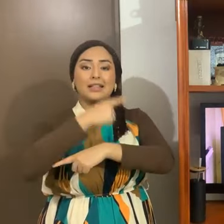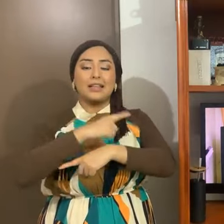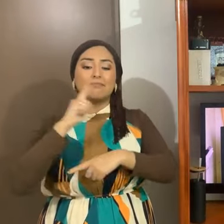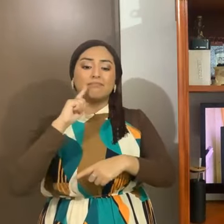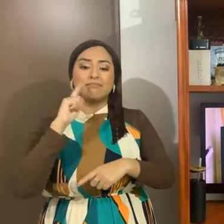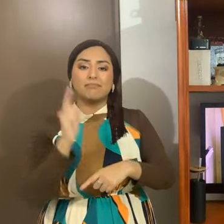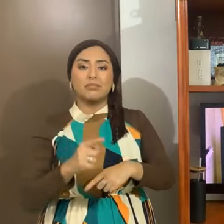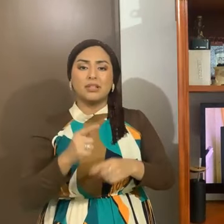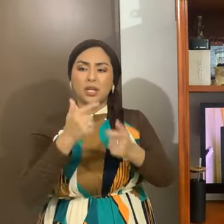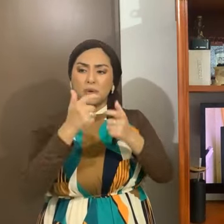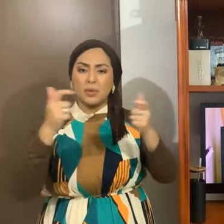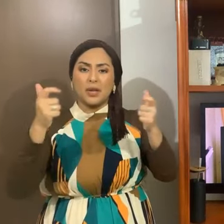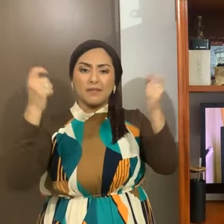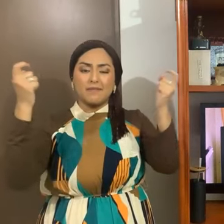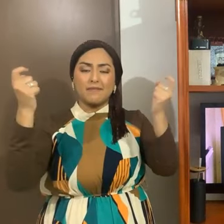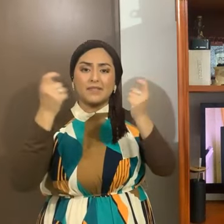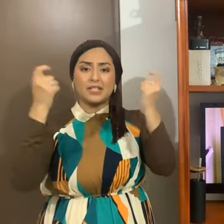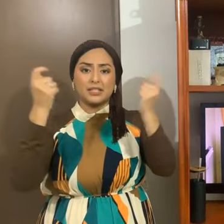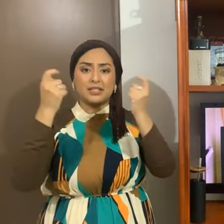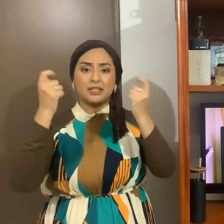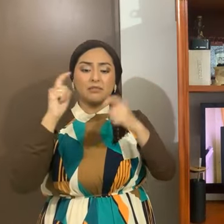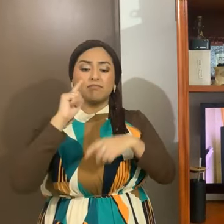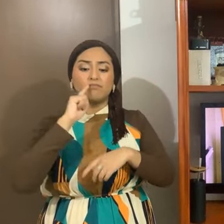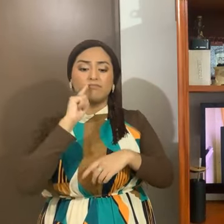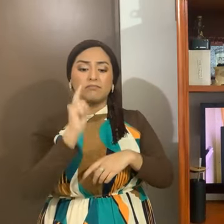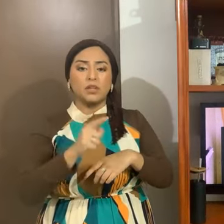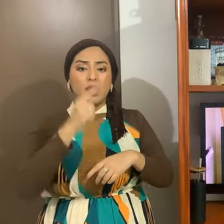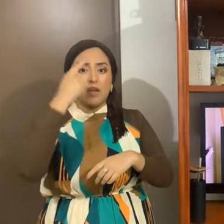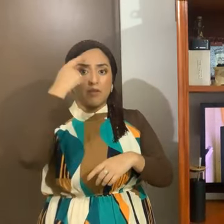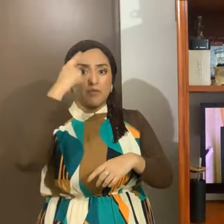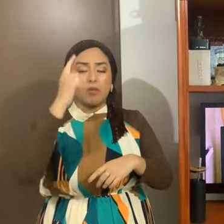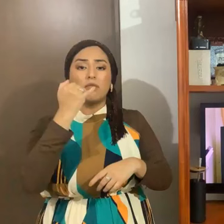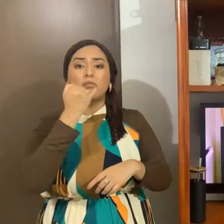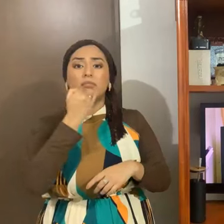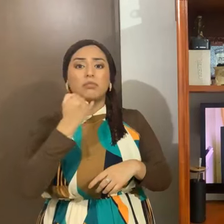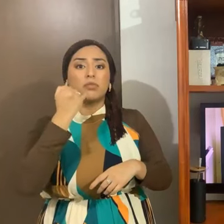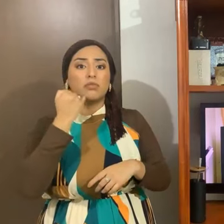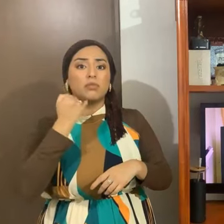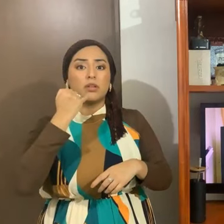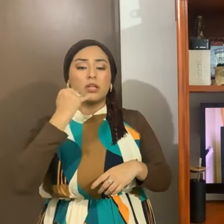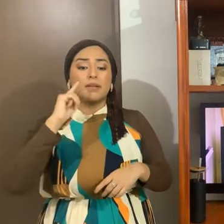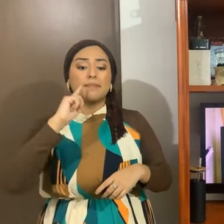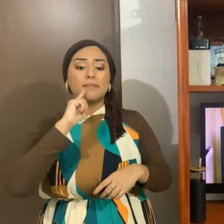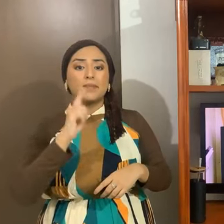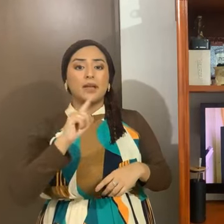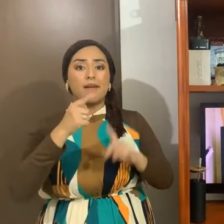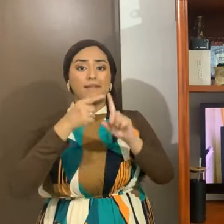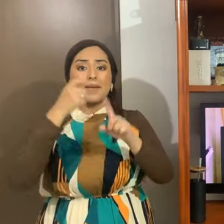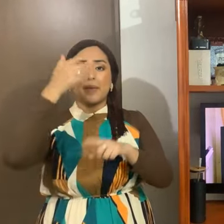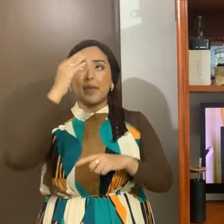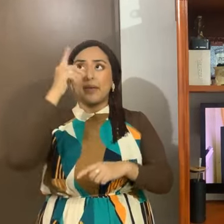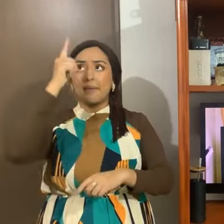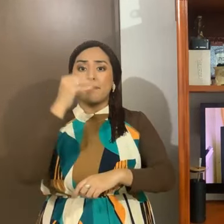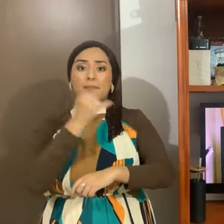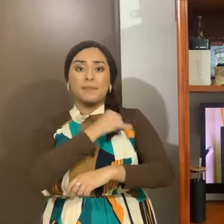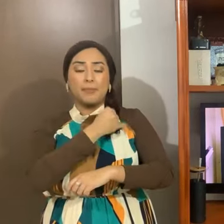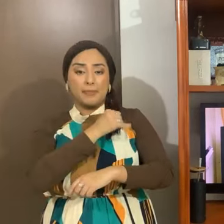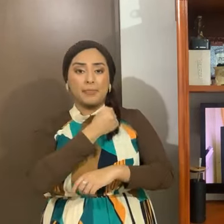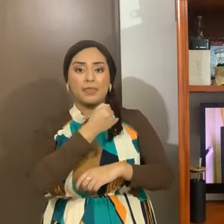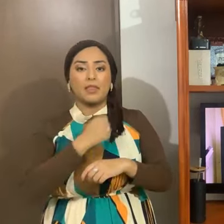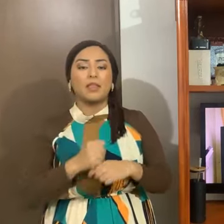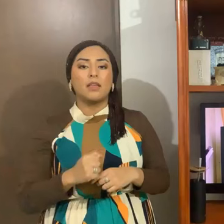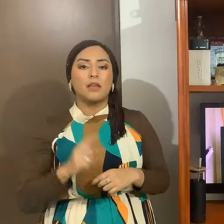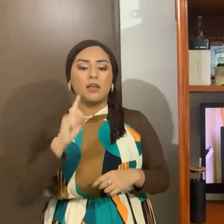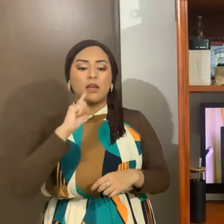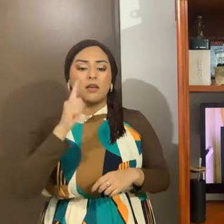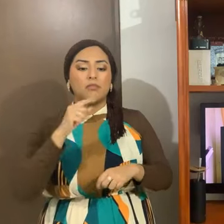señalado en el día de nuestra fiesta solemne, porque estatuto es de Israel, ordenanza del Elohim de Jacob, lo